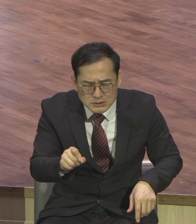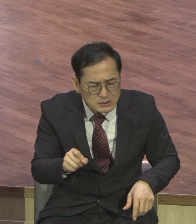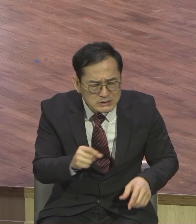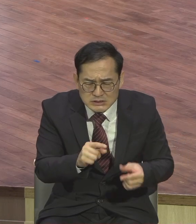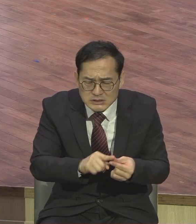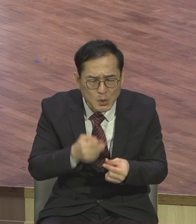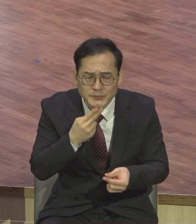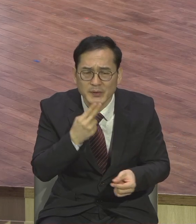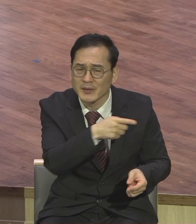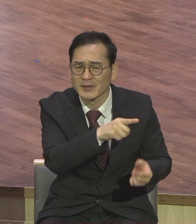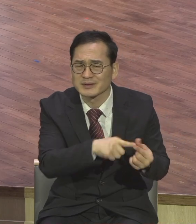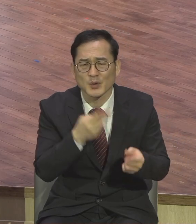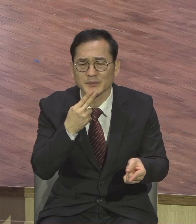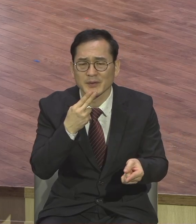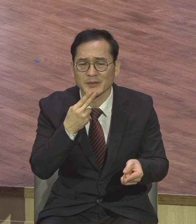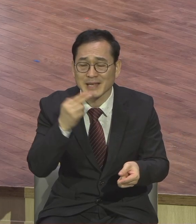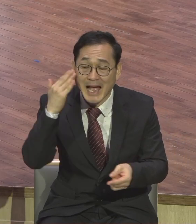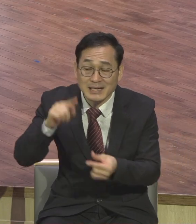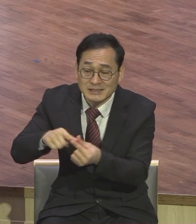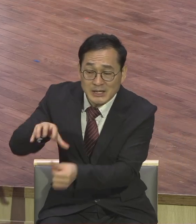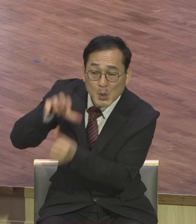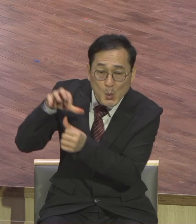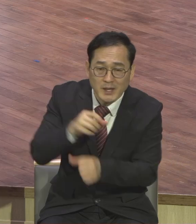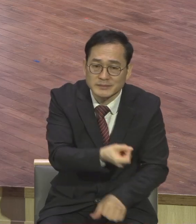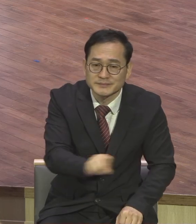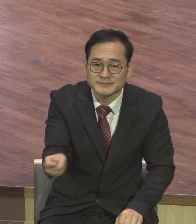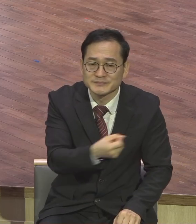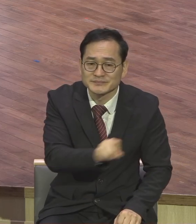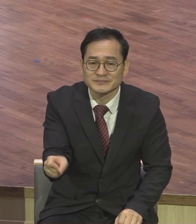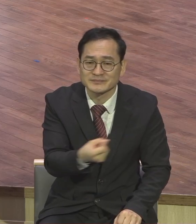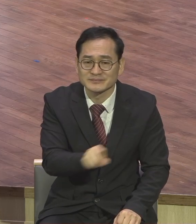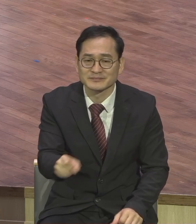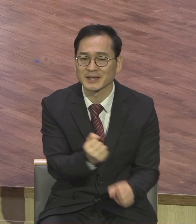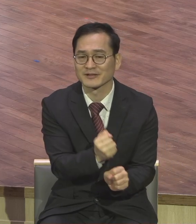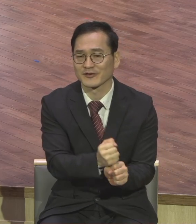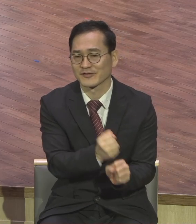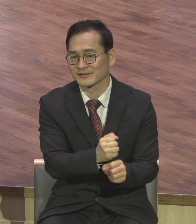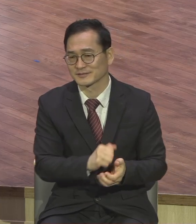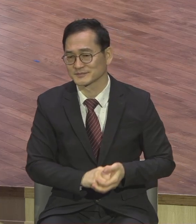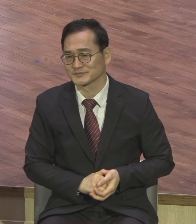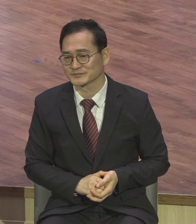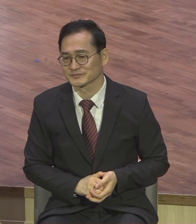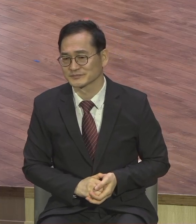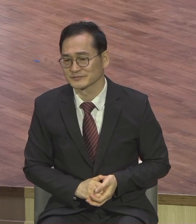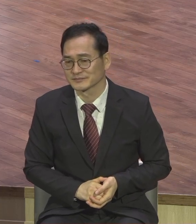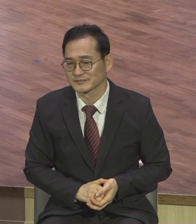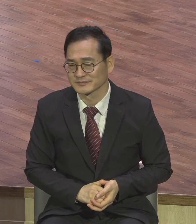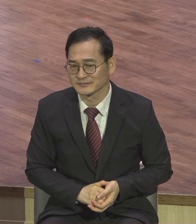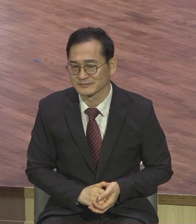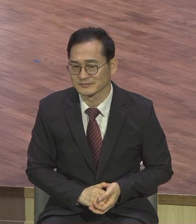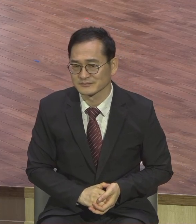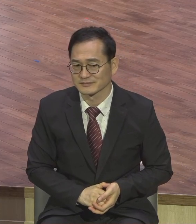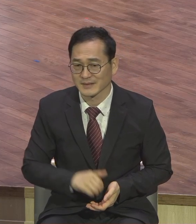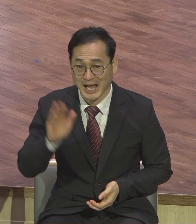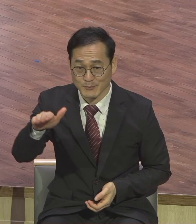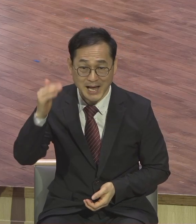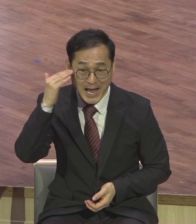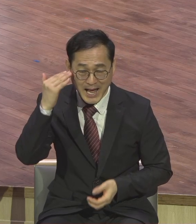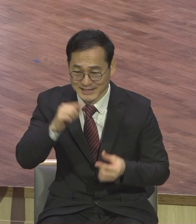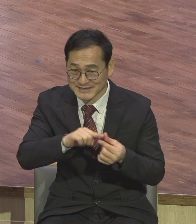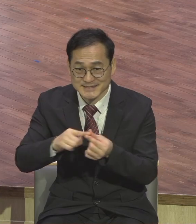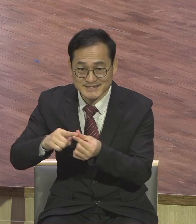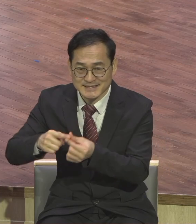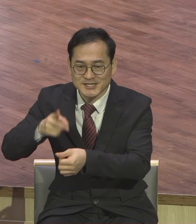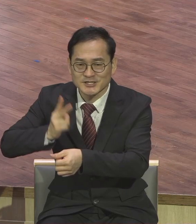한글 좀 배워. 한글 배워. 앞으로 한글 선교사 뜰 거예요. 뭐 한글에